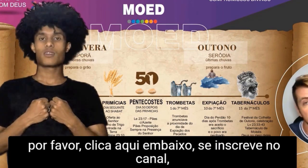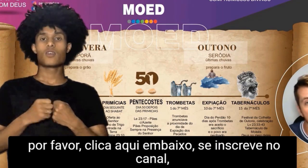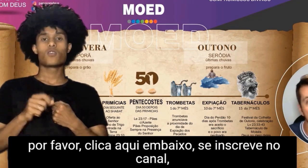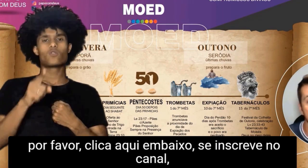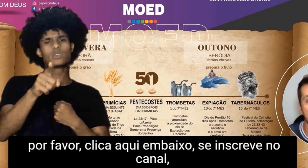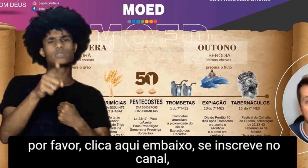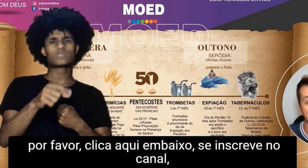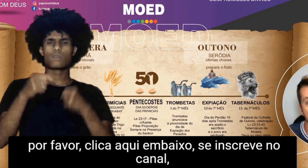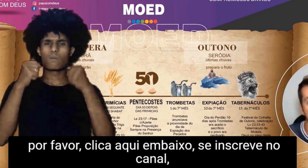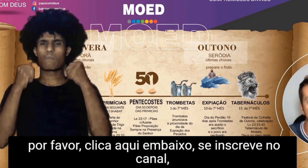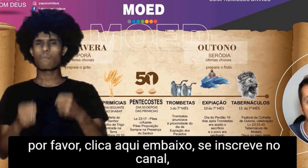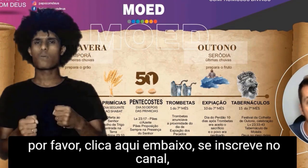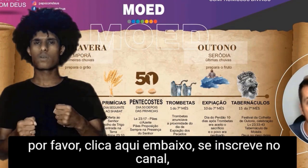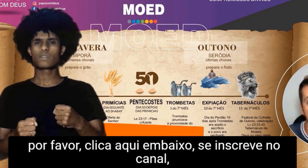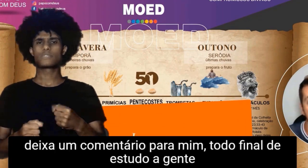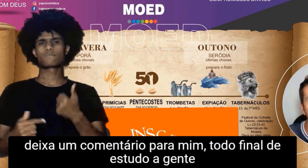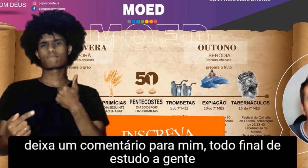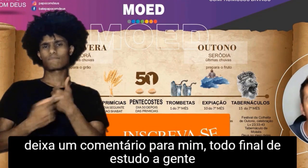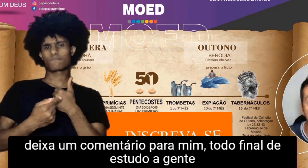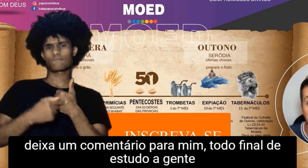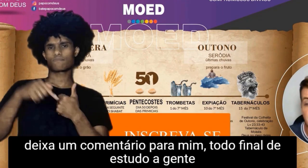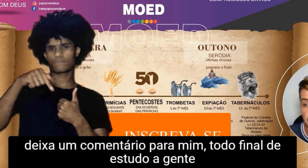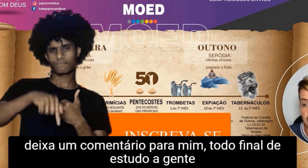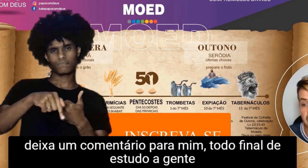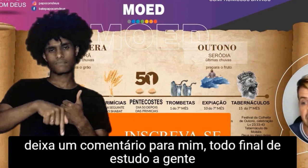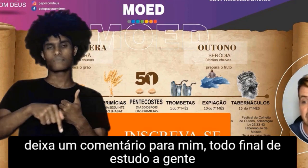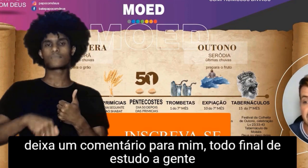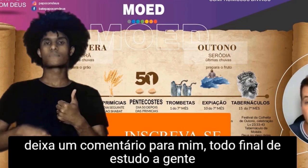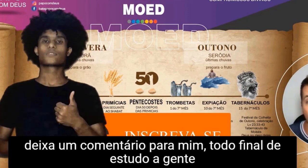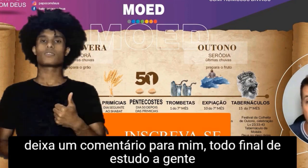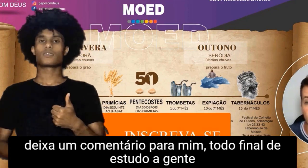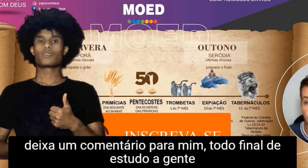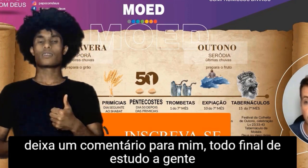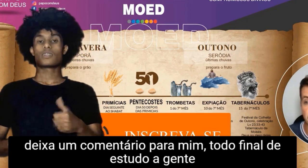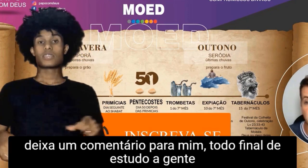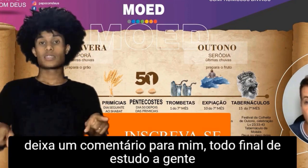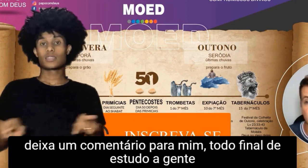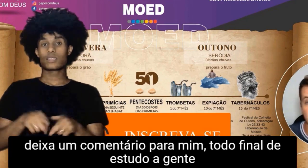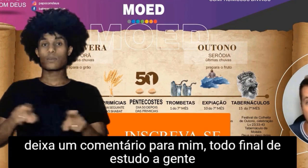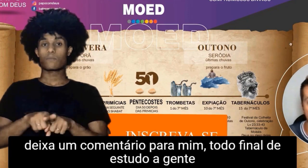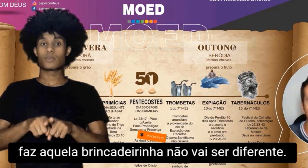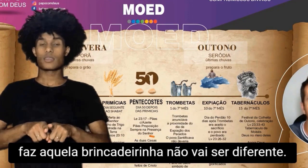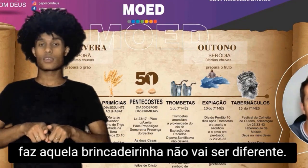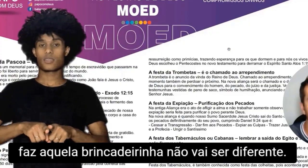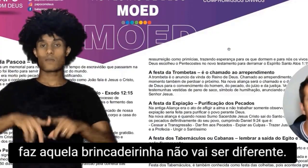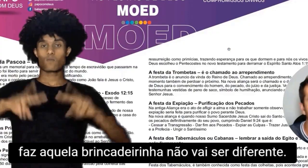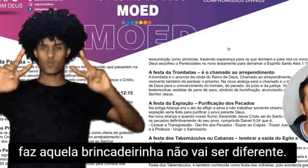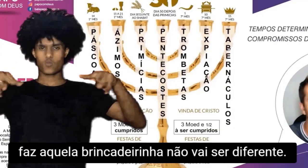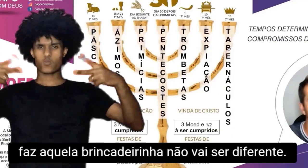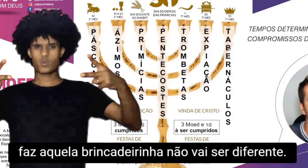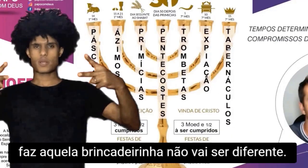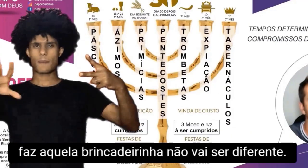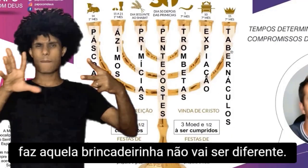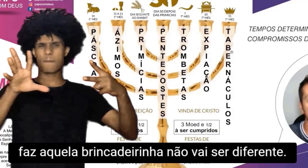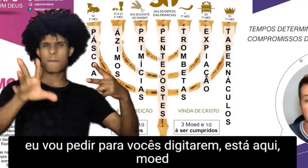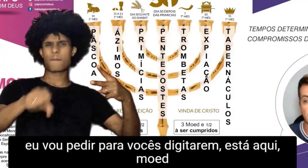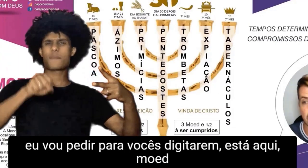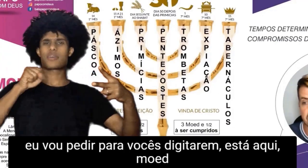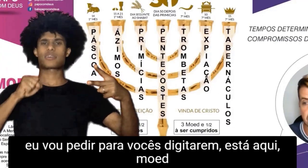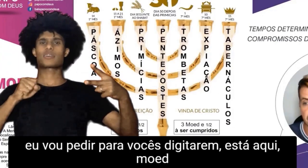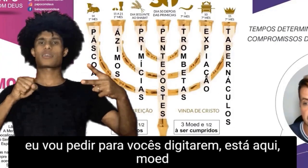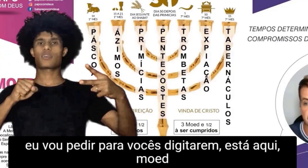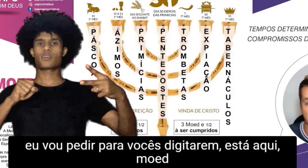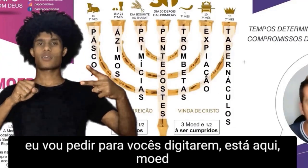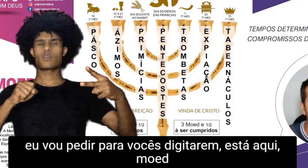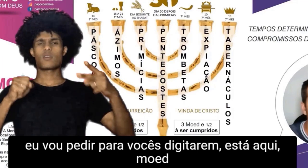favor, clica aqui embaixo, se inscreve no canal, deixa um comentário para mim e todo final de estudo a gente faz aquela brincadeirinha, não vai ser diferente. Eu